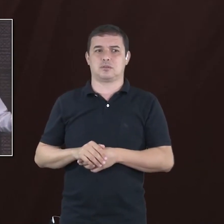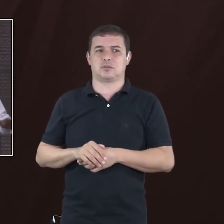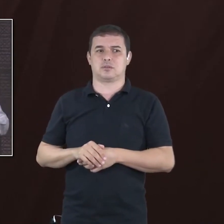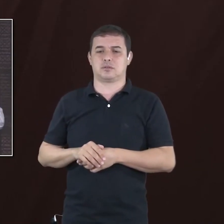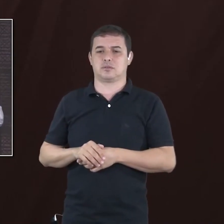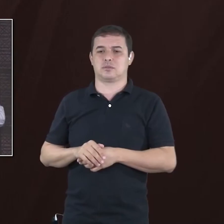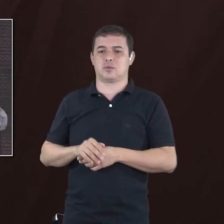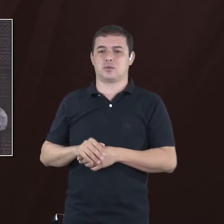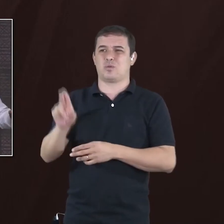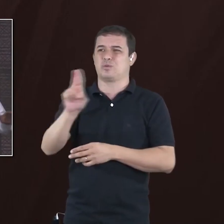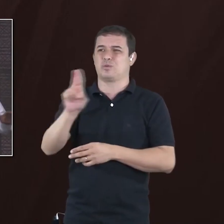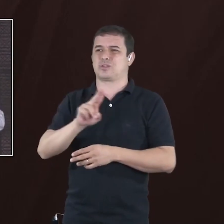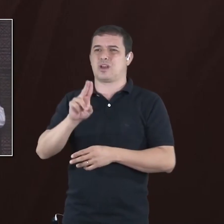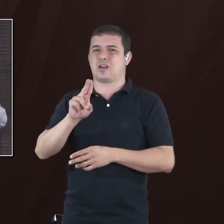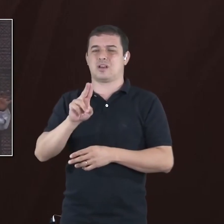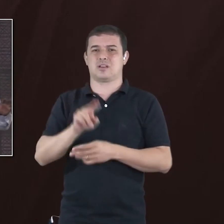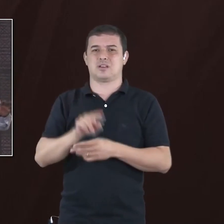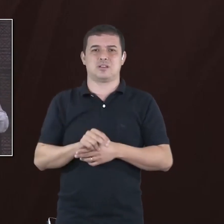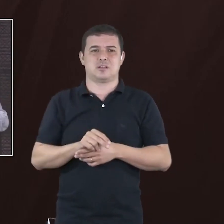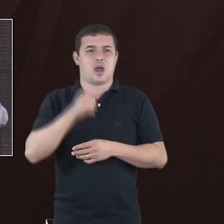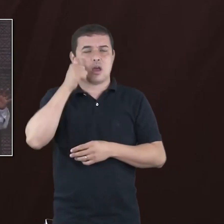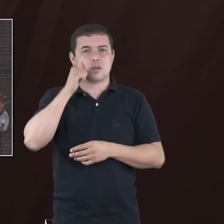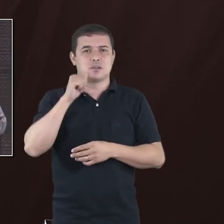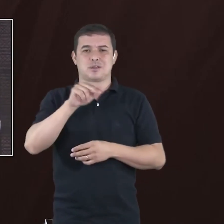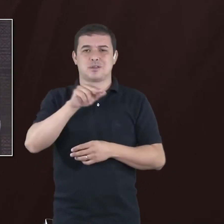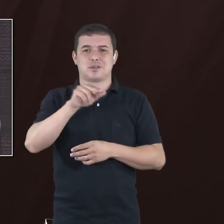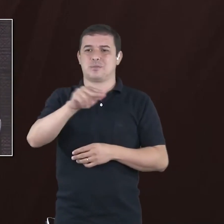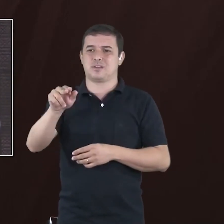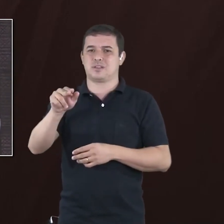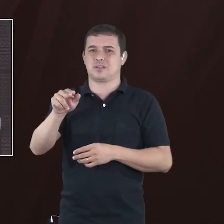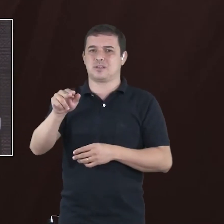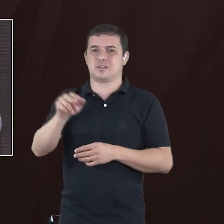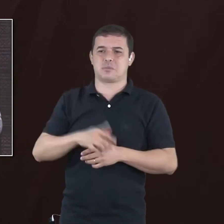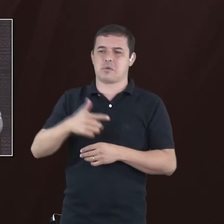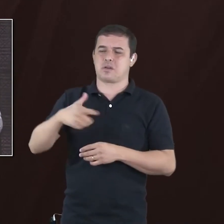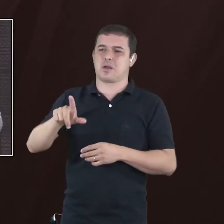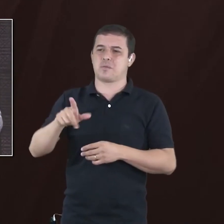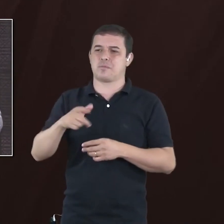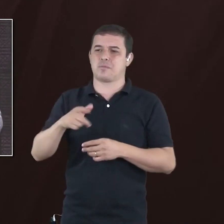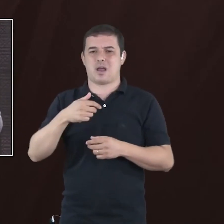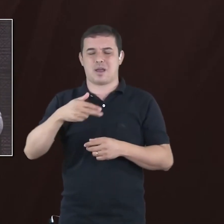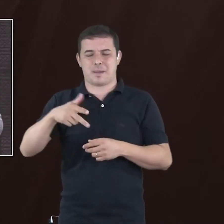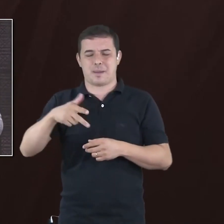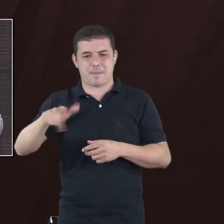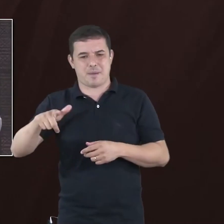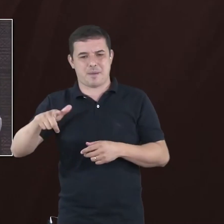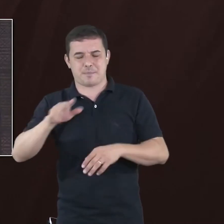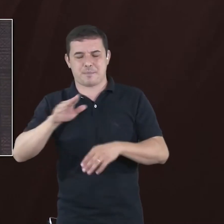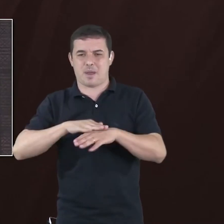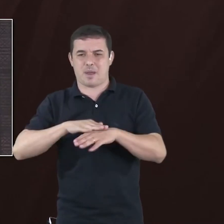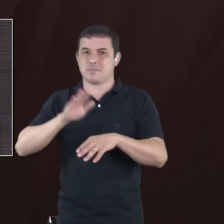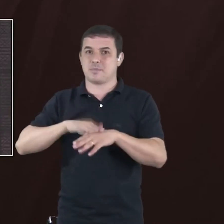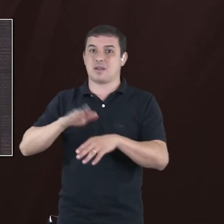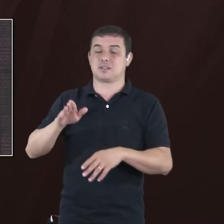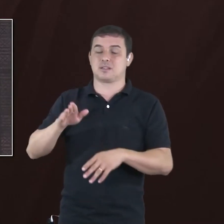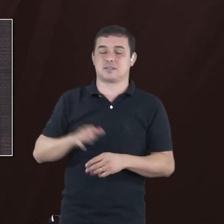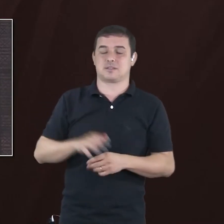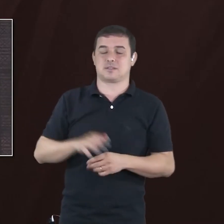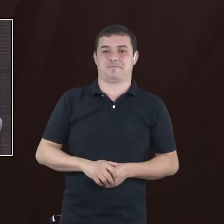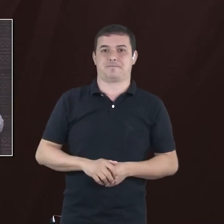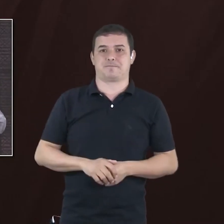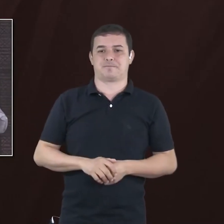usar as irmãs que estão aí trabalhando para ganhar mulheres. O Senhor possa nos usar como